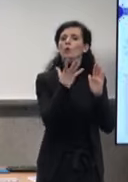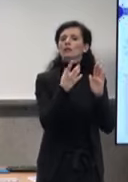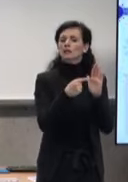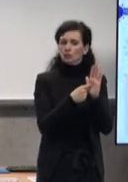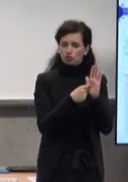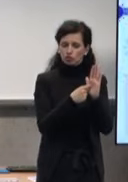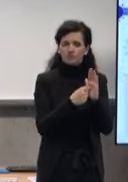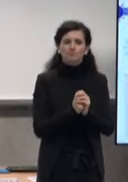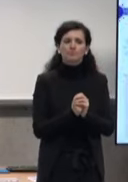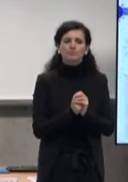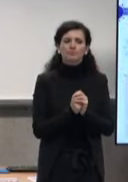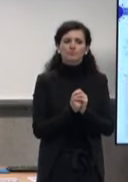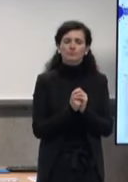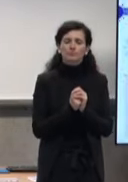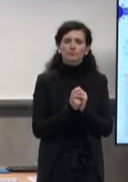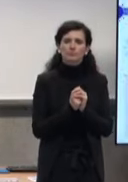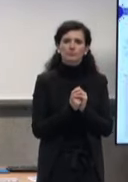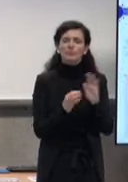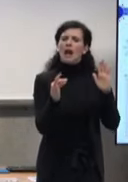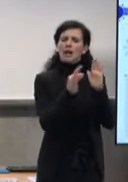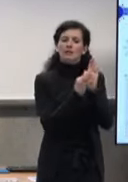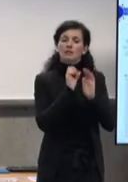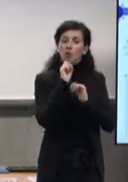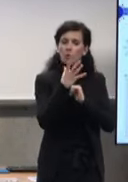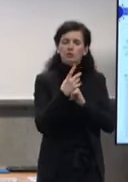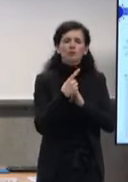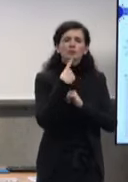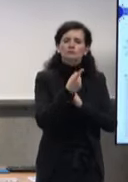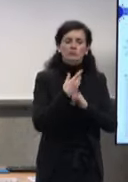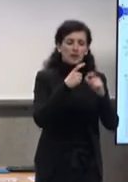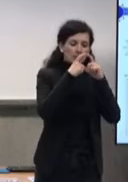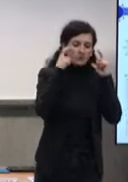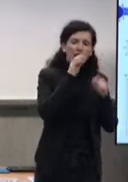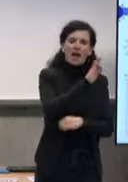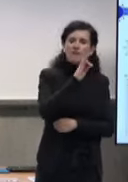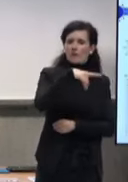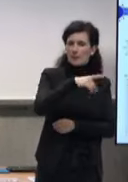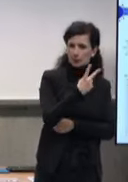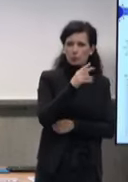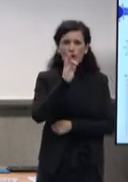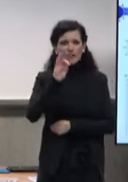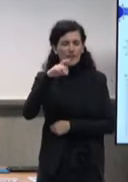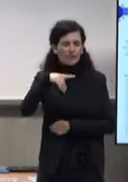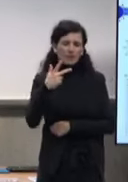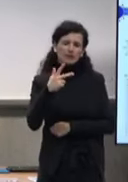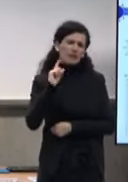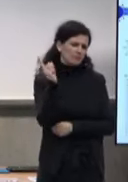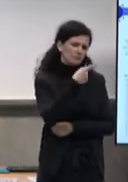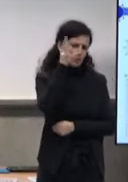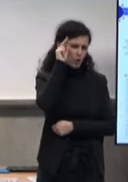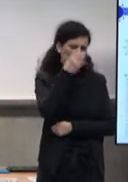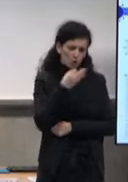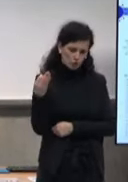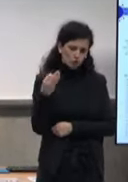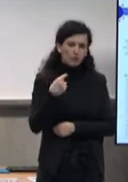15 definisce vari tipi di mascherine le fp2 fp3 che ormai tutti abbiamo imparato a conoscere qui non mi addentro